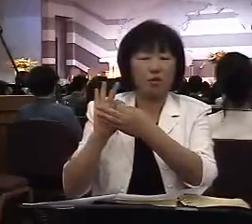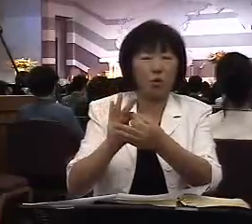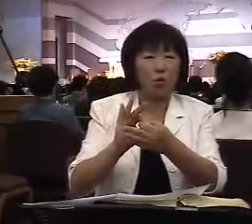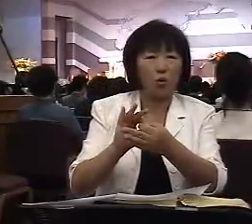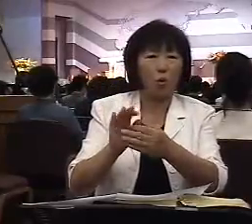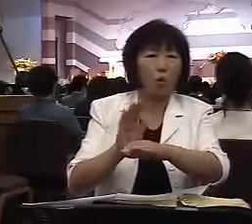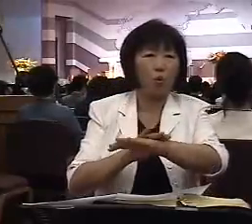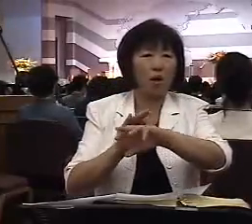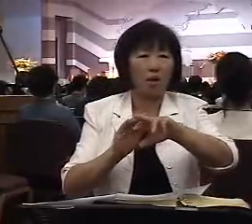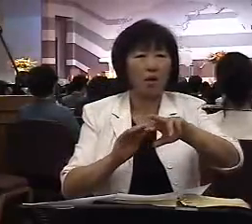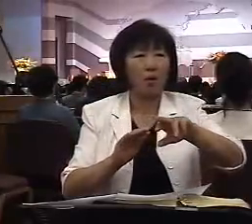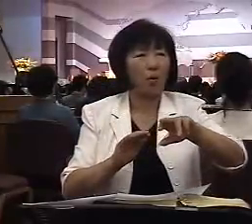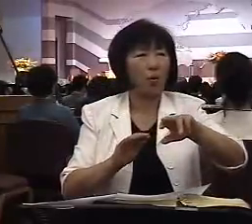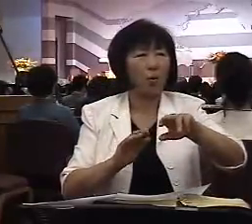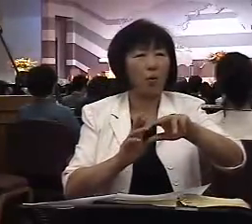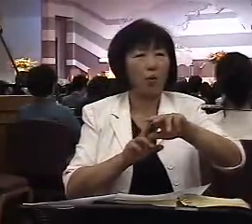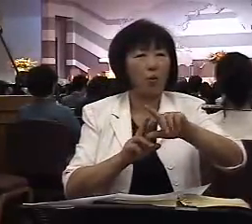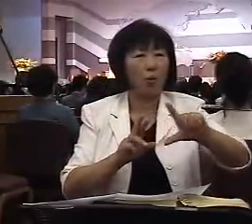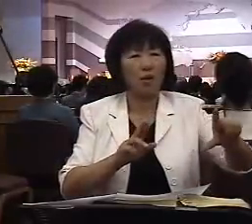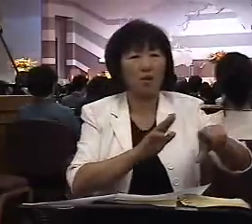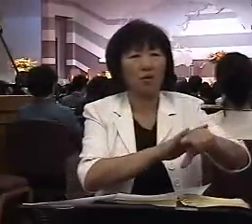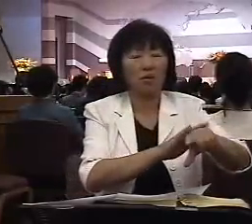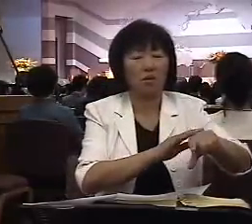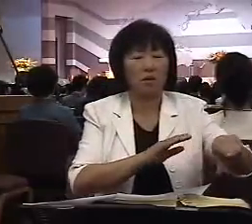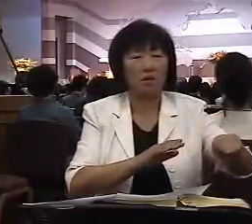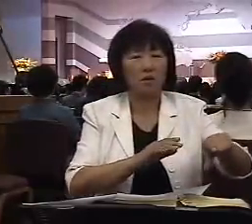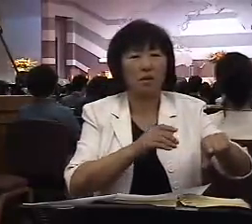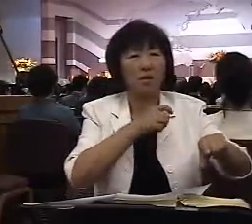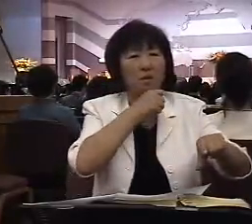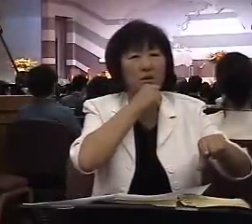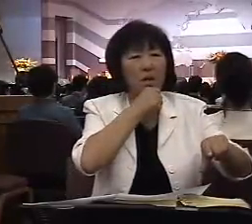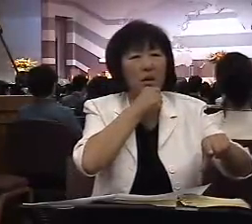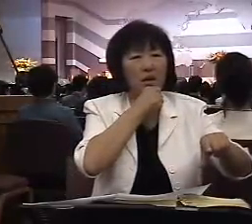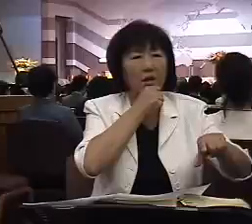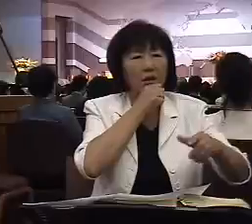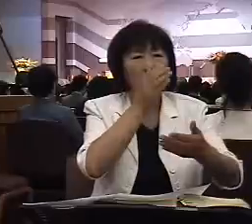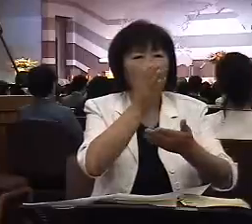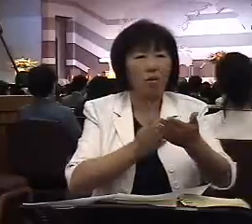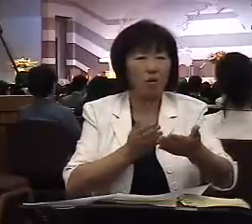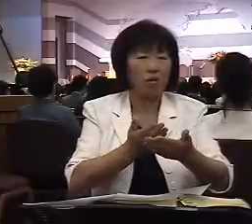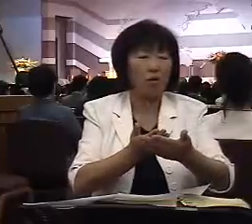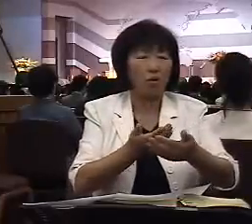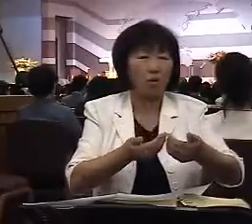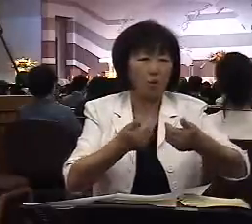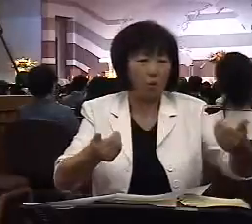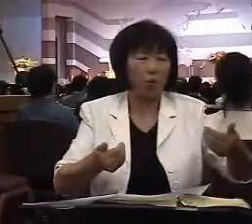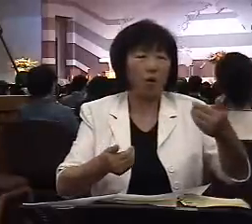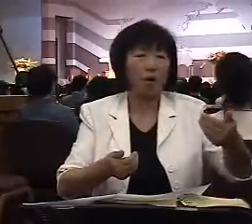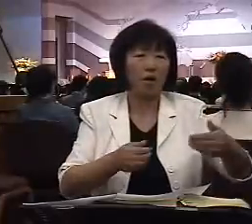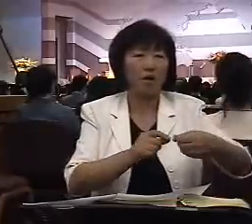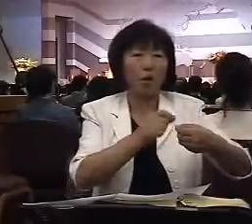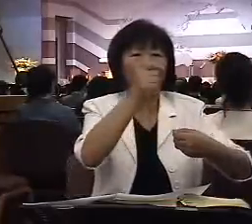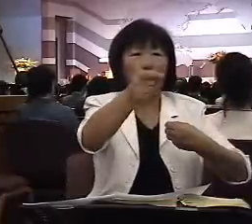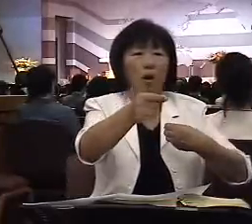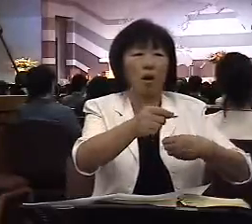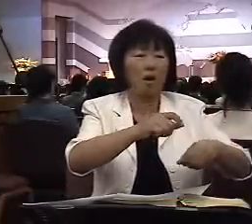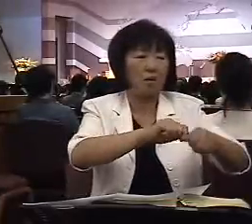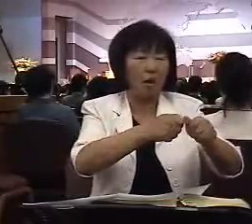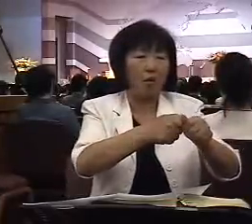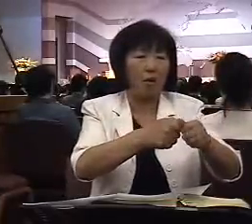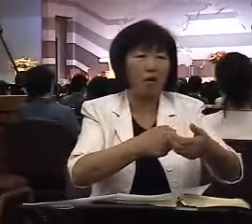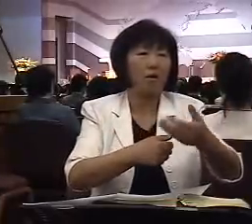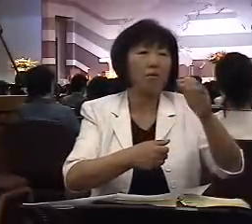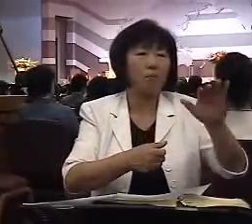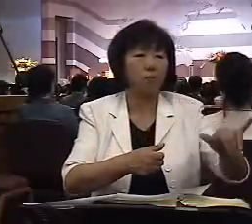왼쪽에 염소로 분류된 그 사람들이 영원한 형벌로 처해지는 그 운명의